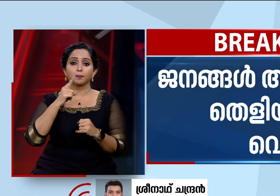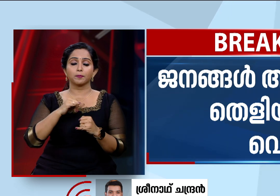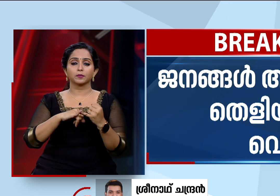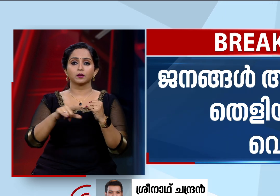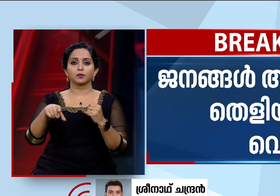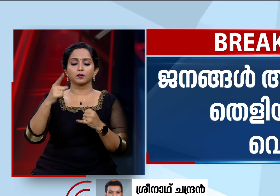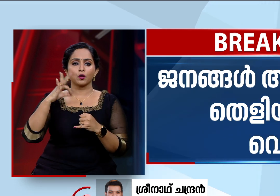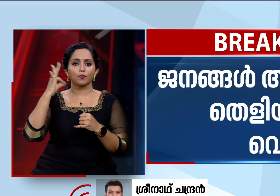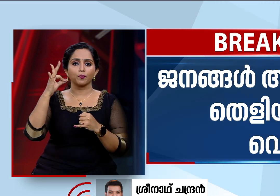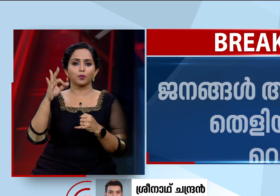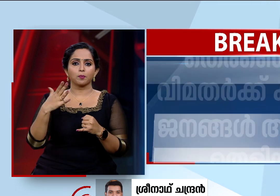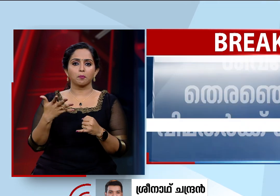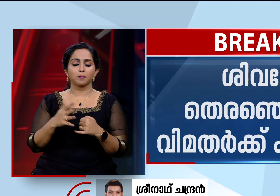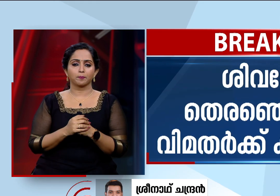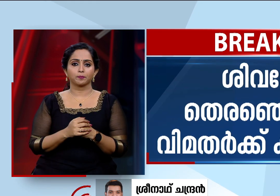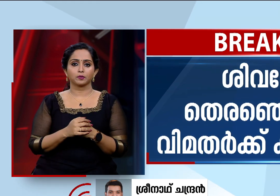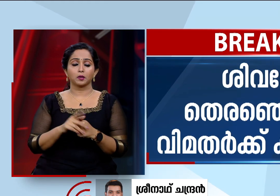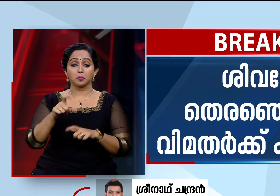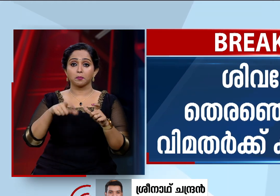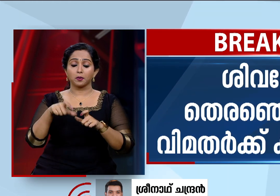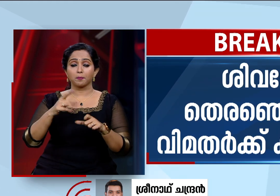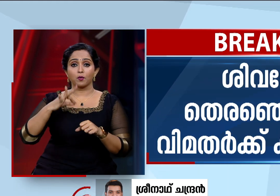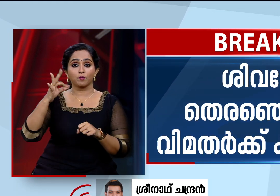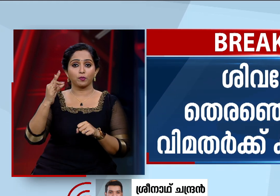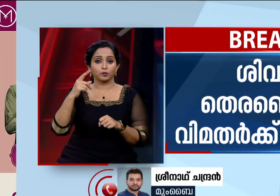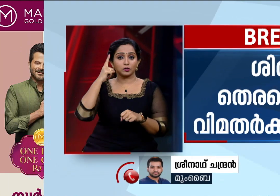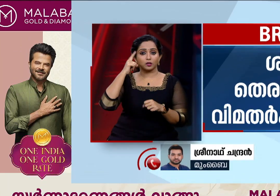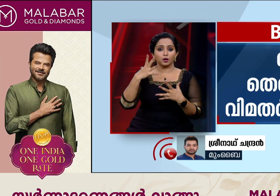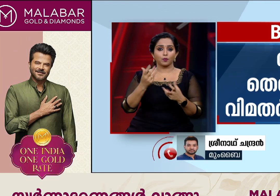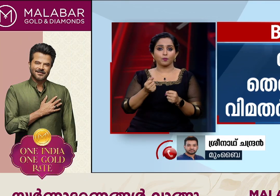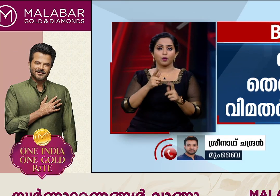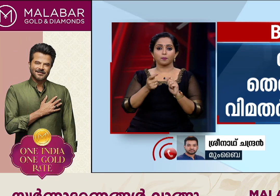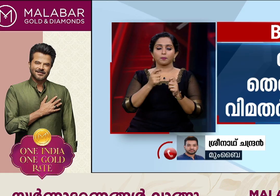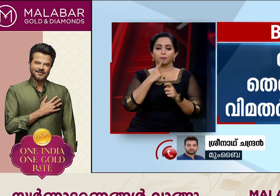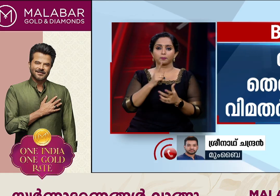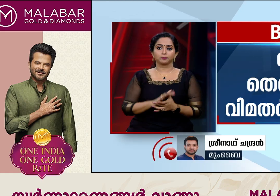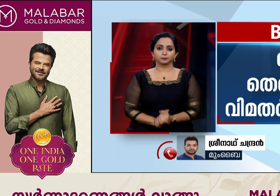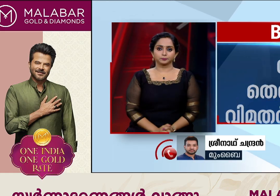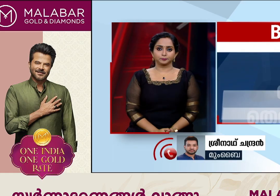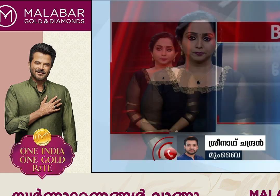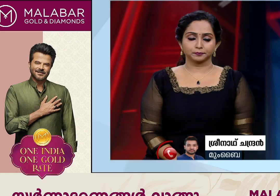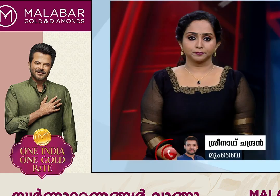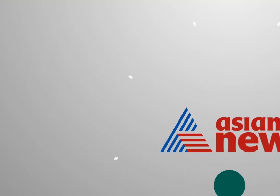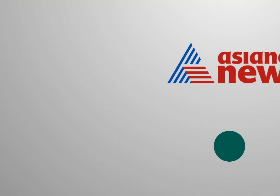മാത്രമല്ല ജനാധിപത്യത്തിന്റെ ഭാവിയാണ് എന്നുകൂടി അദ്ദേഹം ഇന്നത്തെ വാർത്താ സമ്മേളനത്തിൽ പറഞ്ഞു വെക്കും. ശരി ശ്രീനാഥ്.